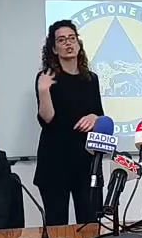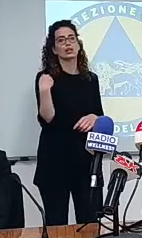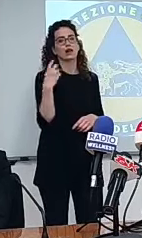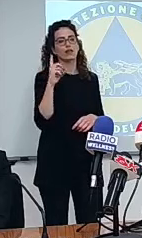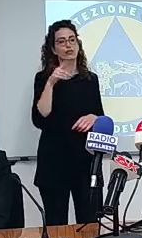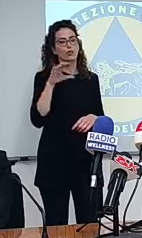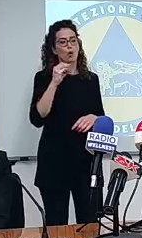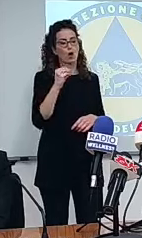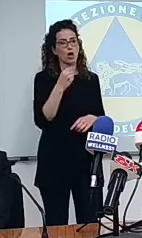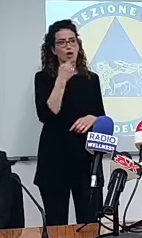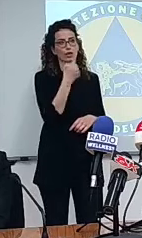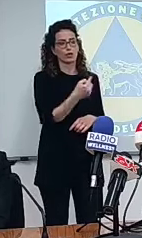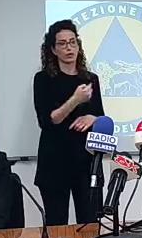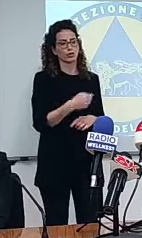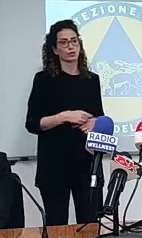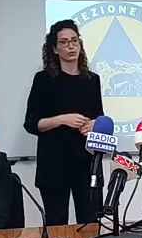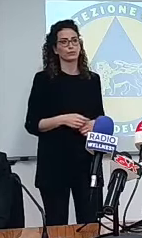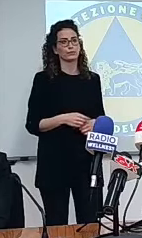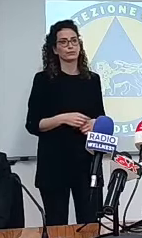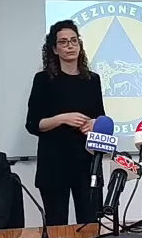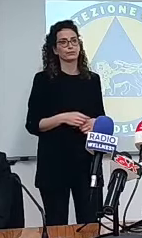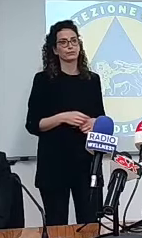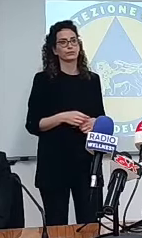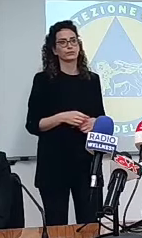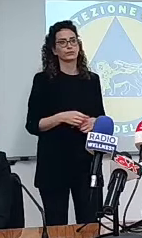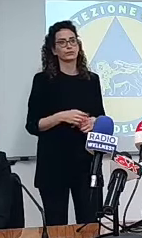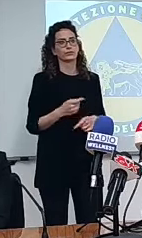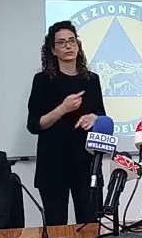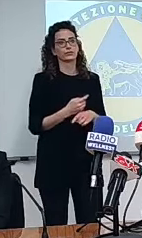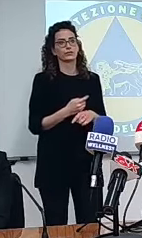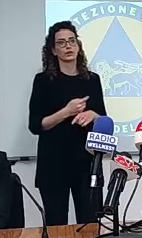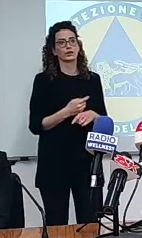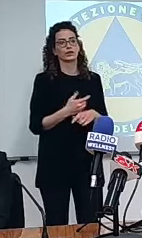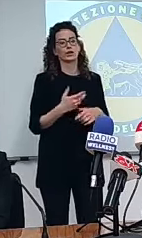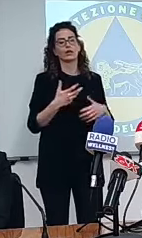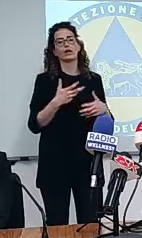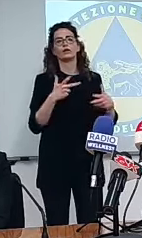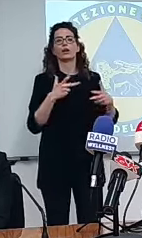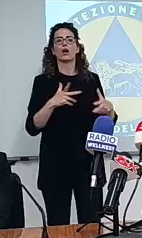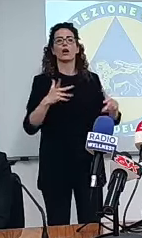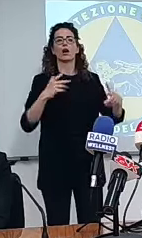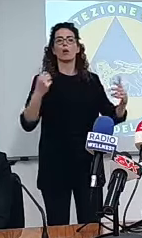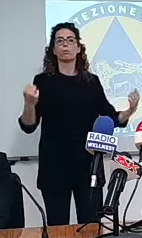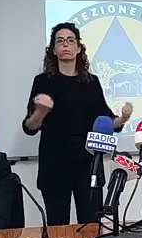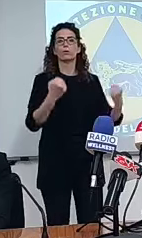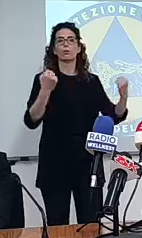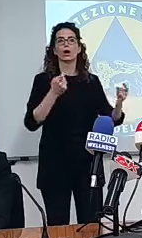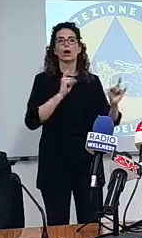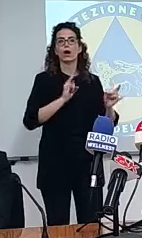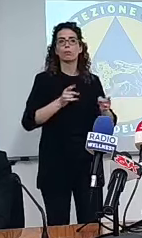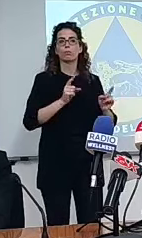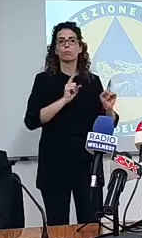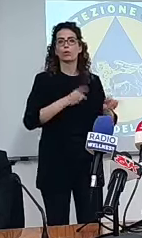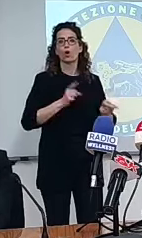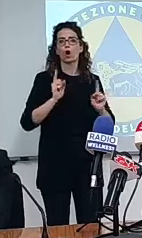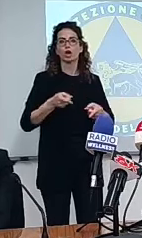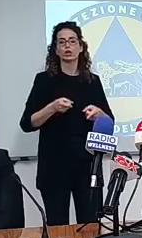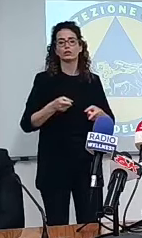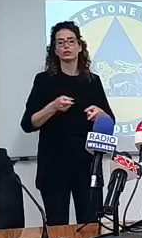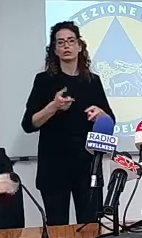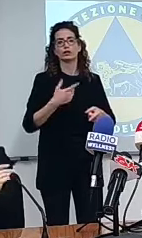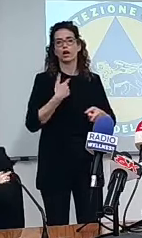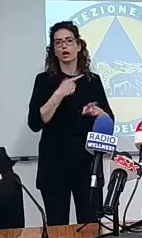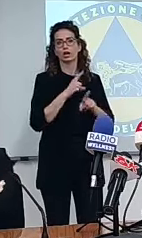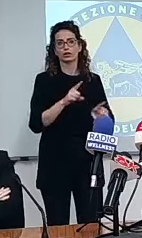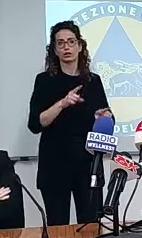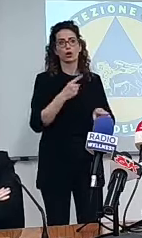diceva che non bisogna lasciarsi andare a facili propagande, era un invito rivolto a tutti i presidenti di regione,